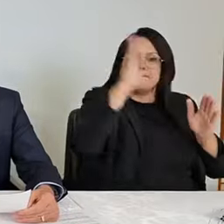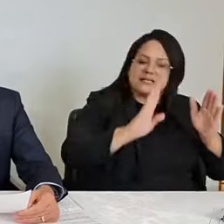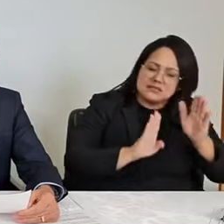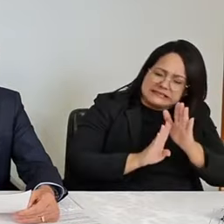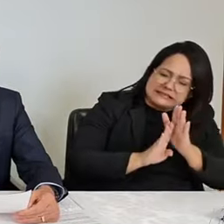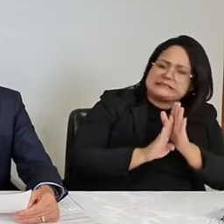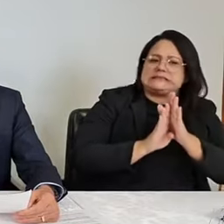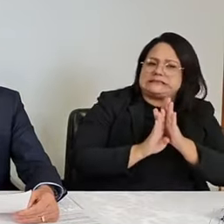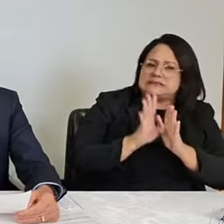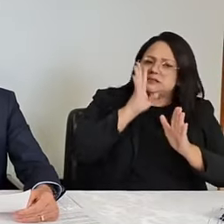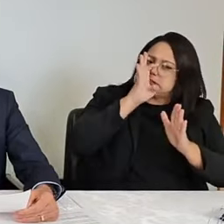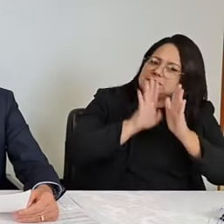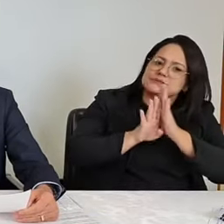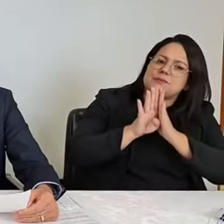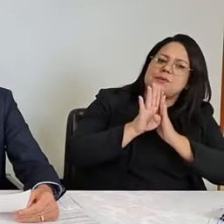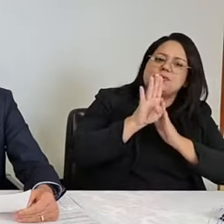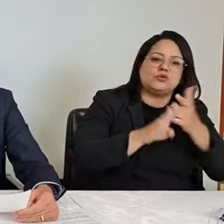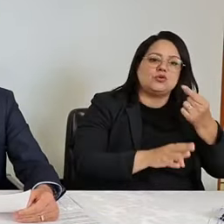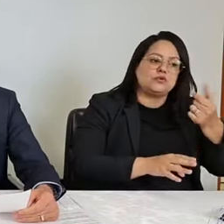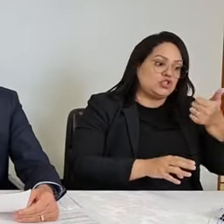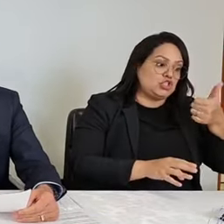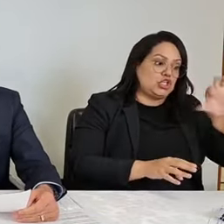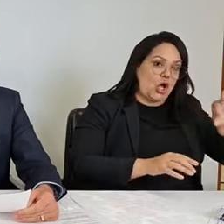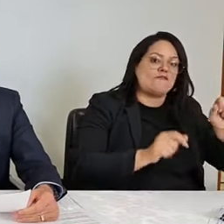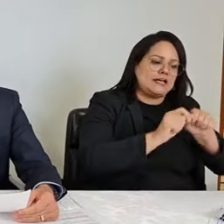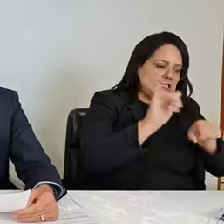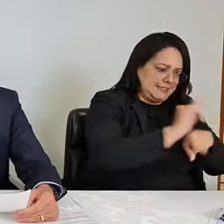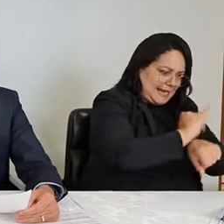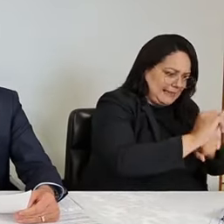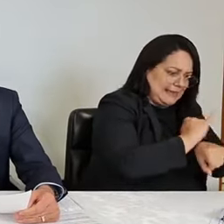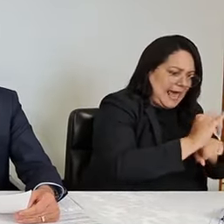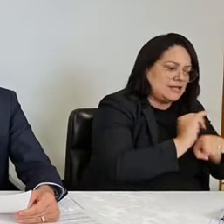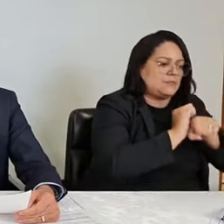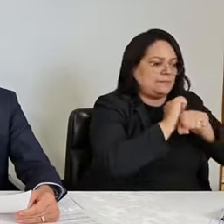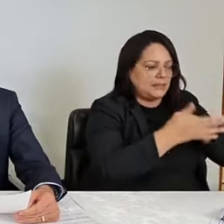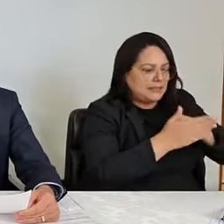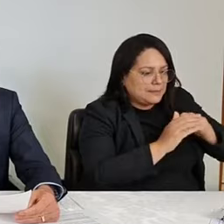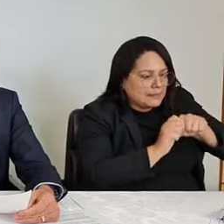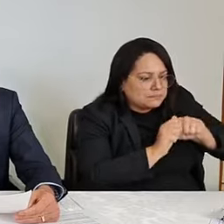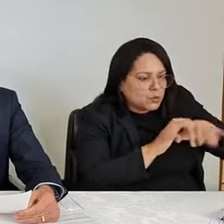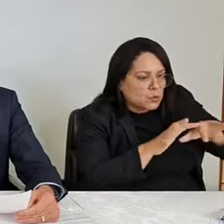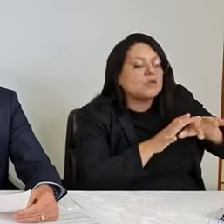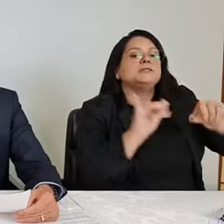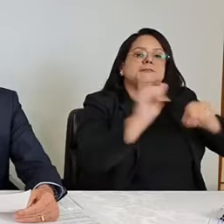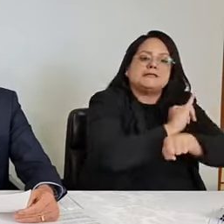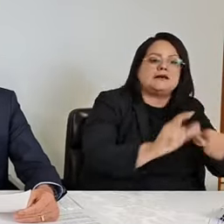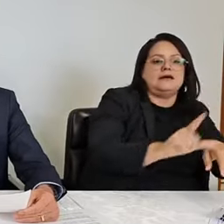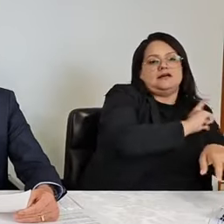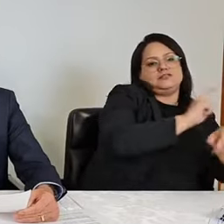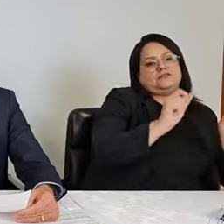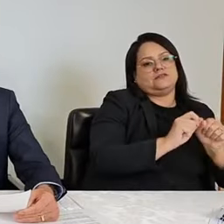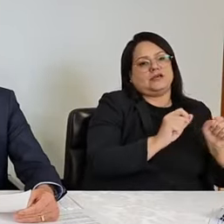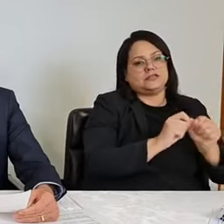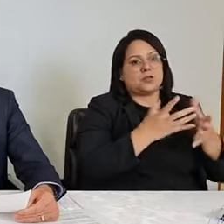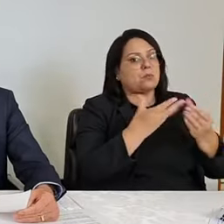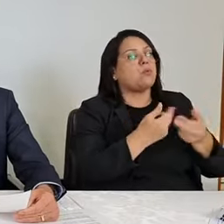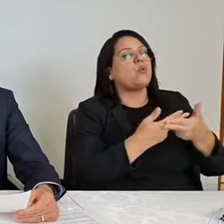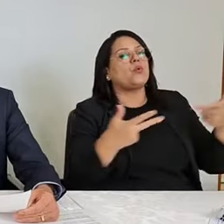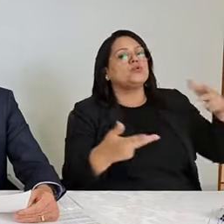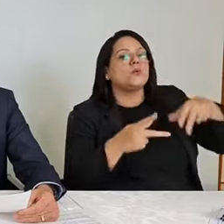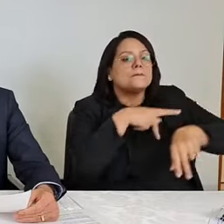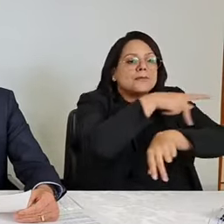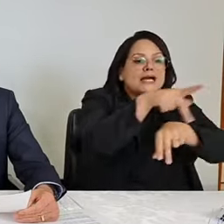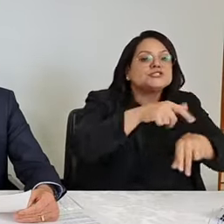das medidas feitas em 2019, antes da pandemia, e isso, durante a pandemia também. Muitos países aí de primeiro mundo, além de uma